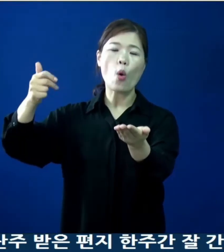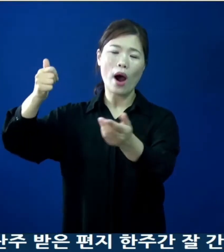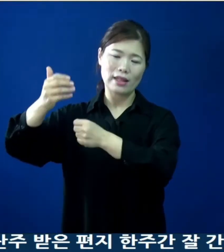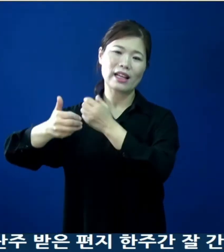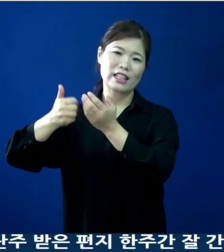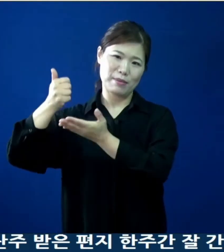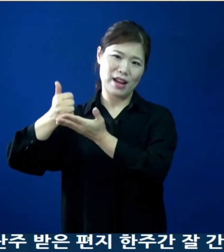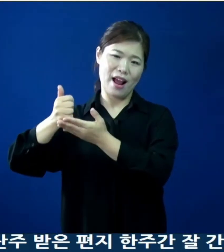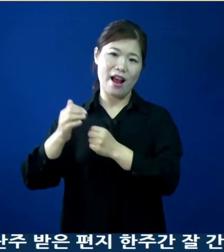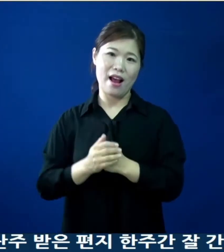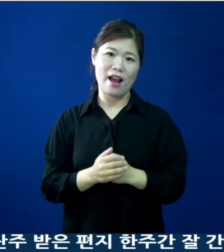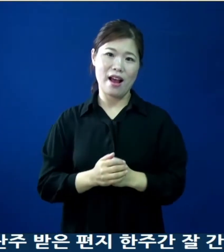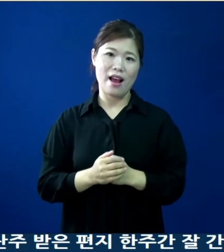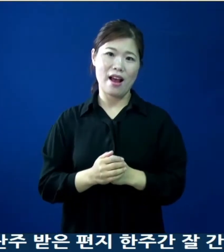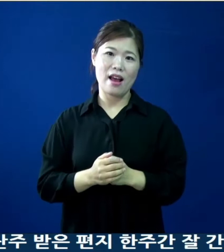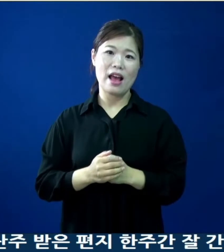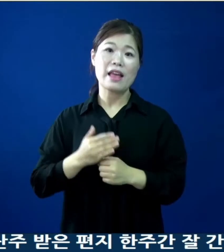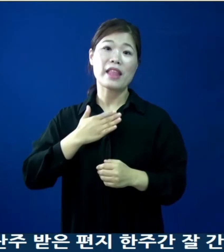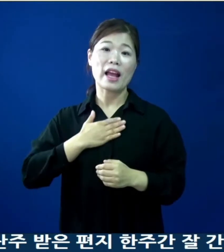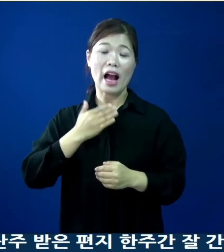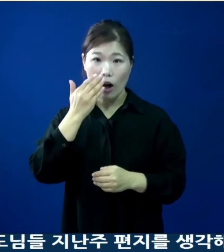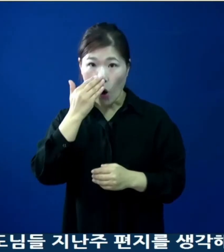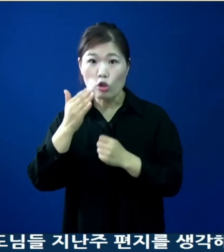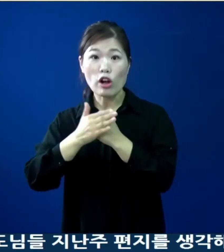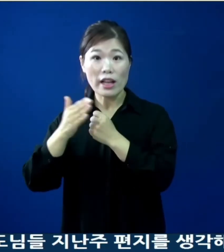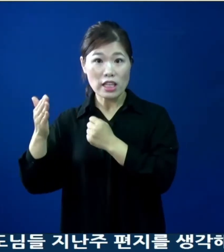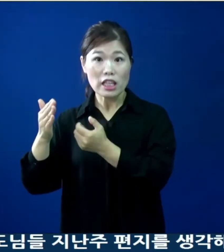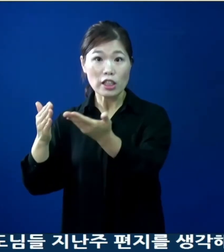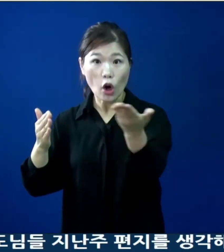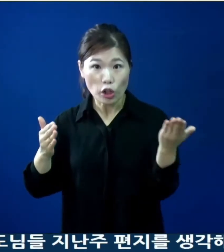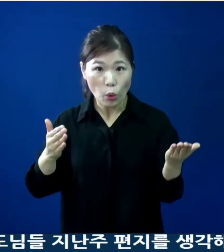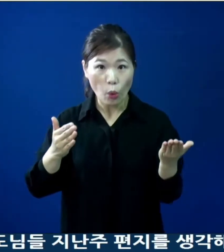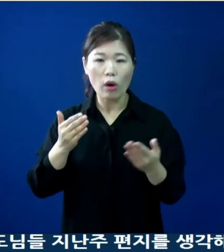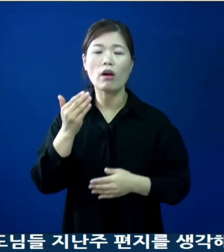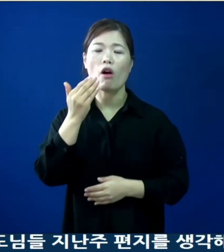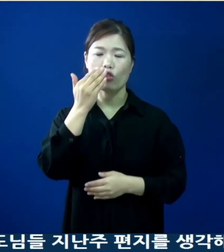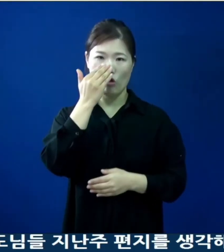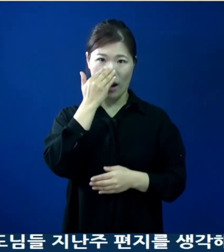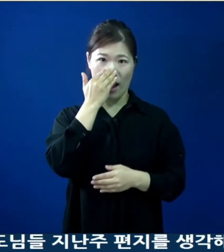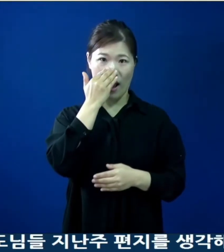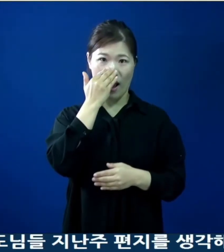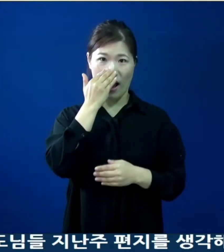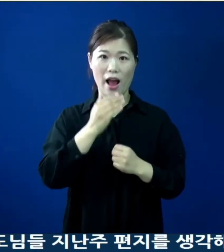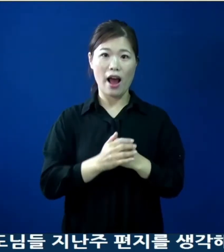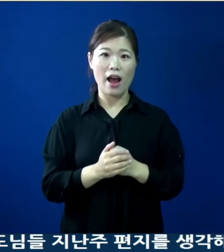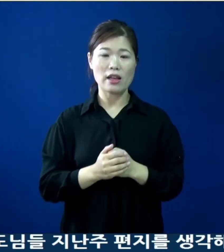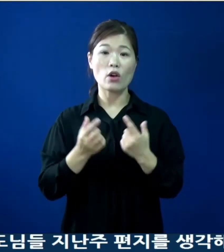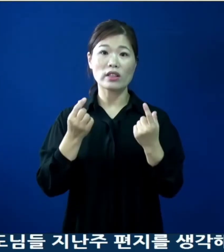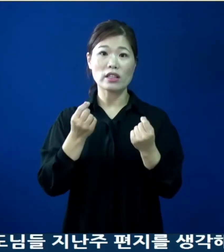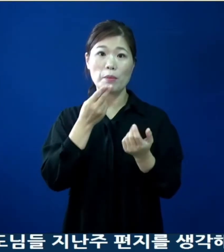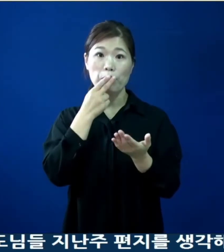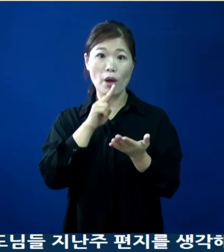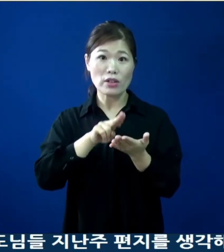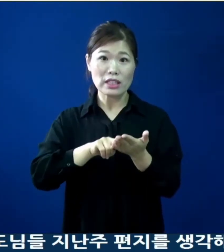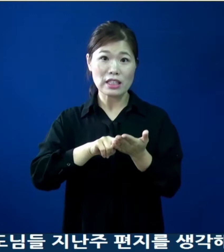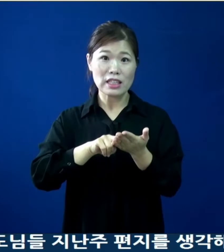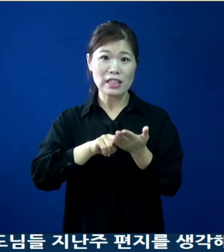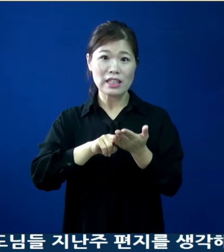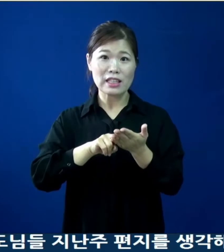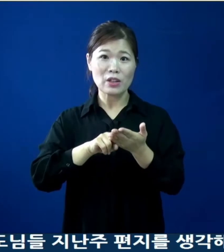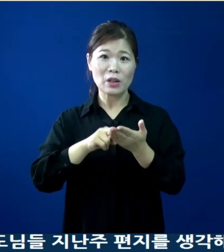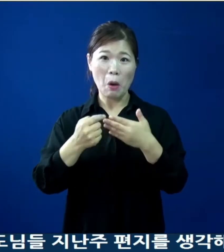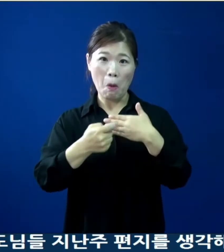하나님이라. 내가 거룩하니 너희도 거룩하라. 이게 봉투 앞면 뒷면에